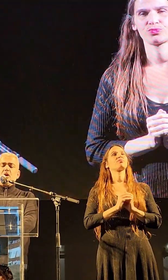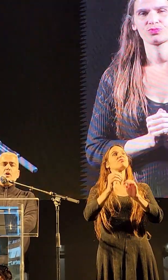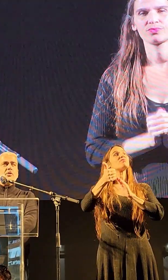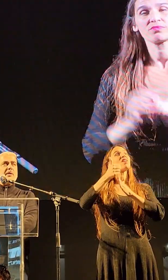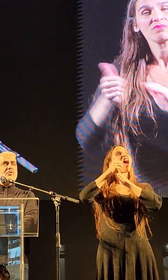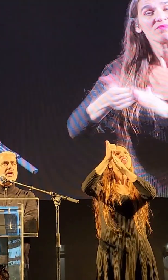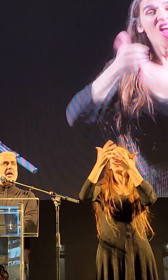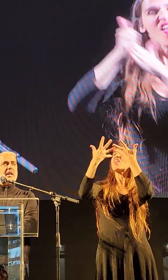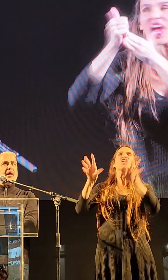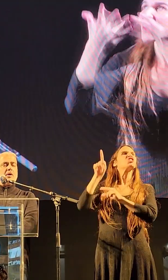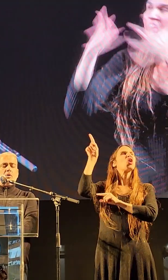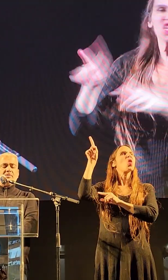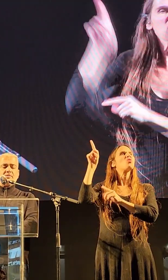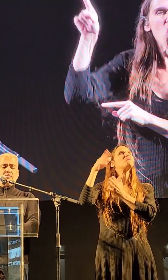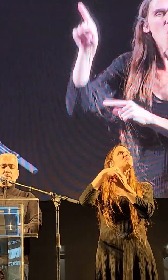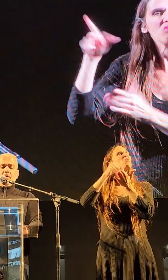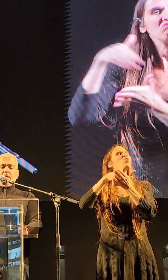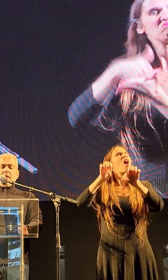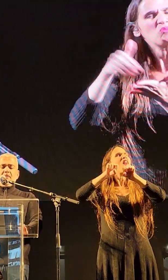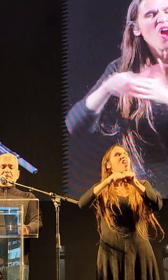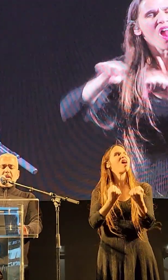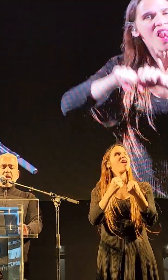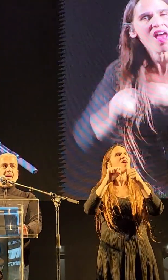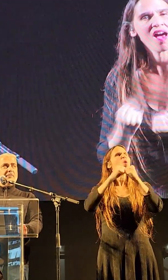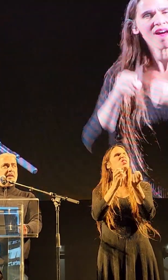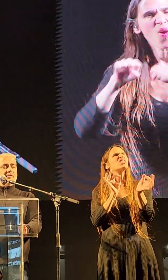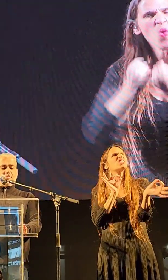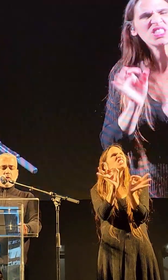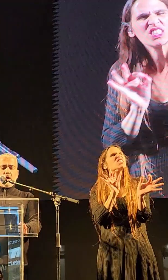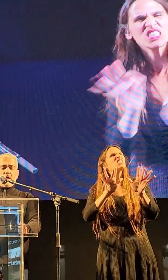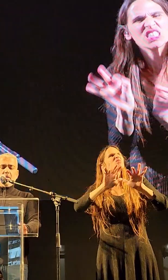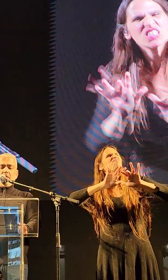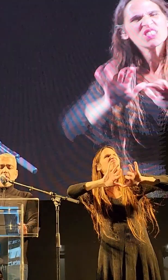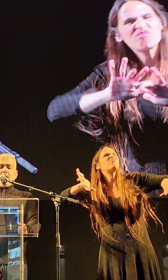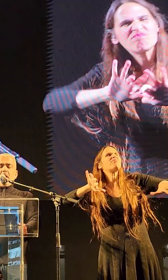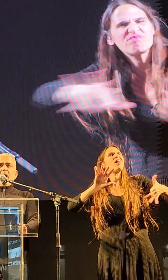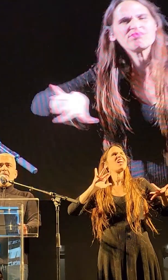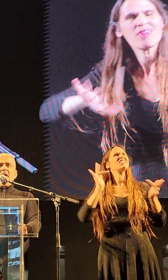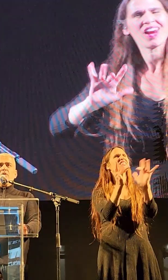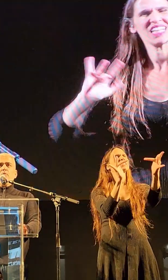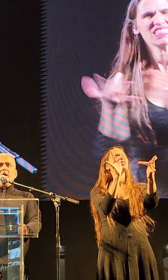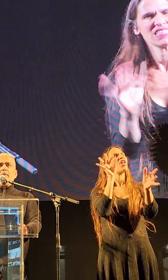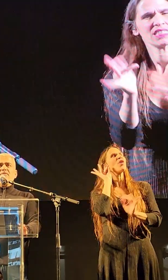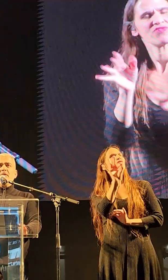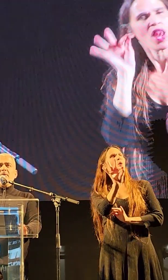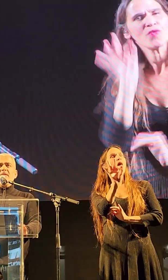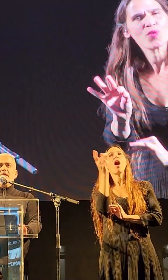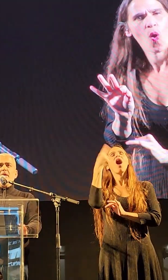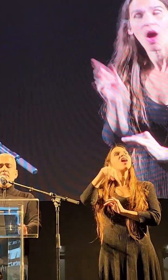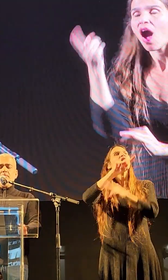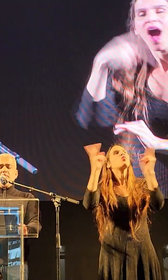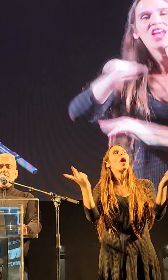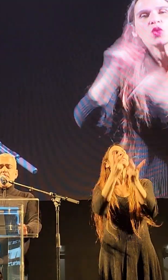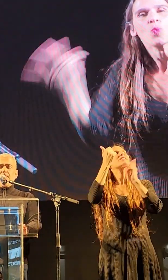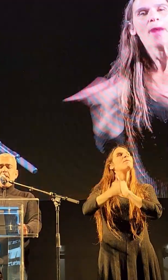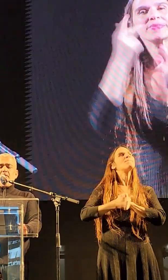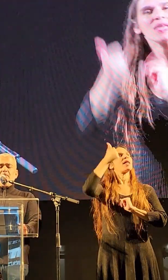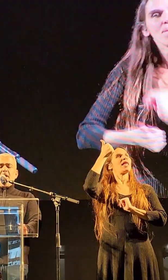הנהגת הכישלון ממשיכה להרוס, לפלג ולפגוע. אנחנו מחפשים